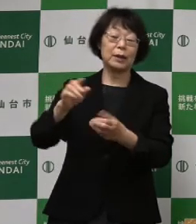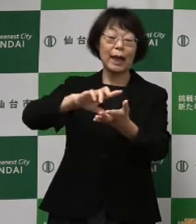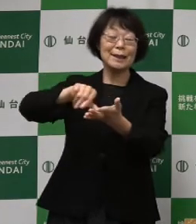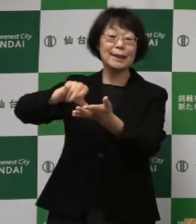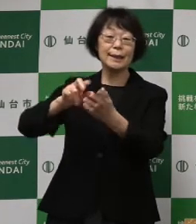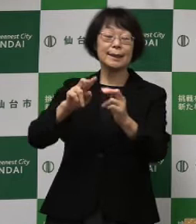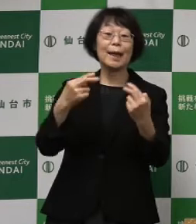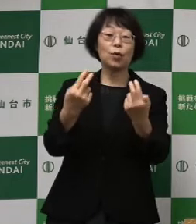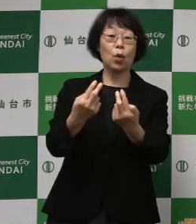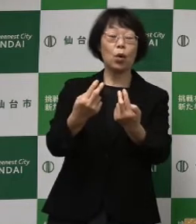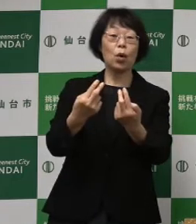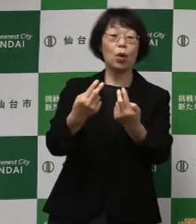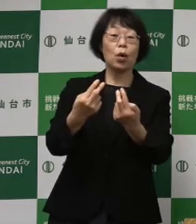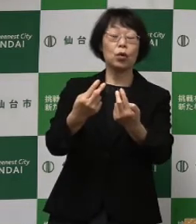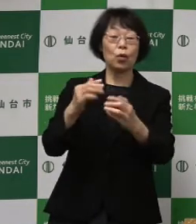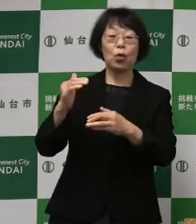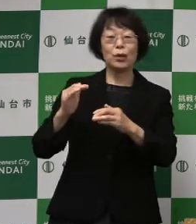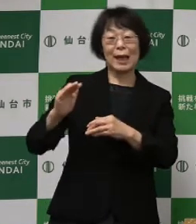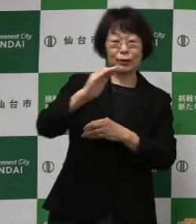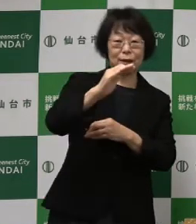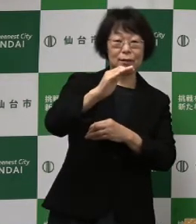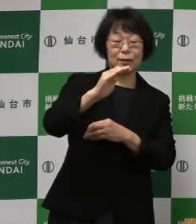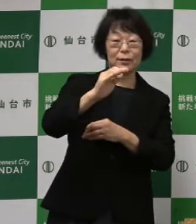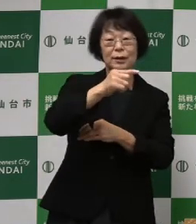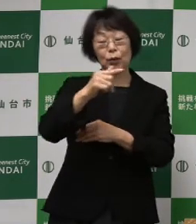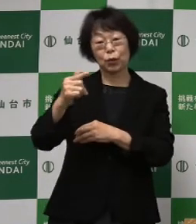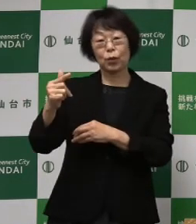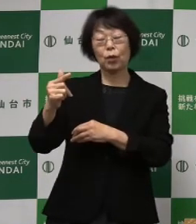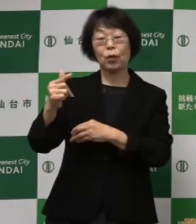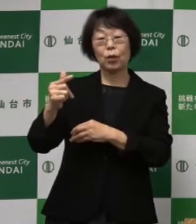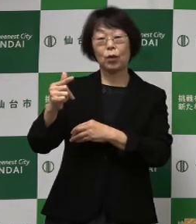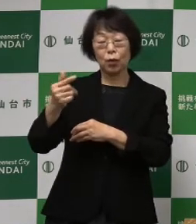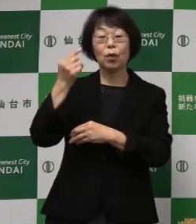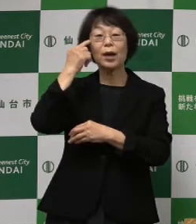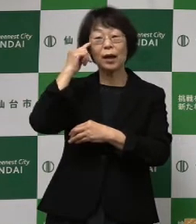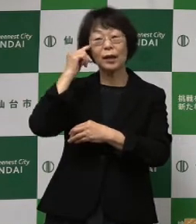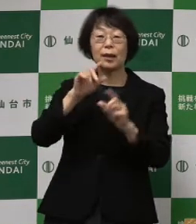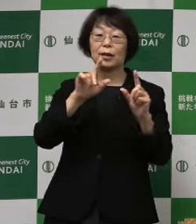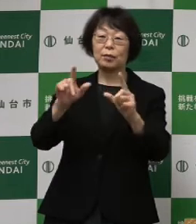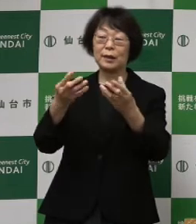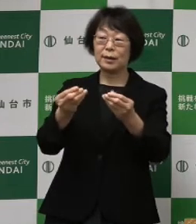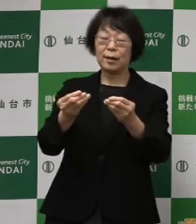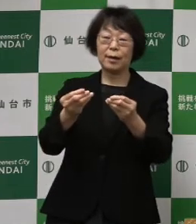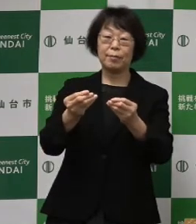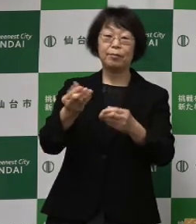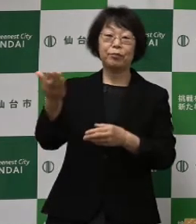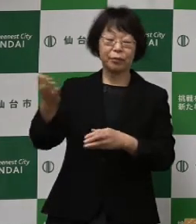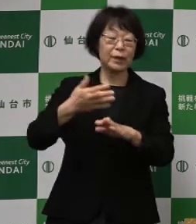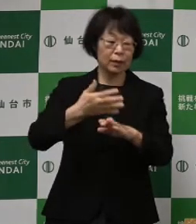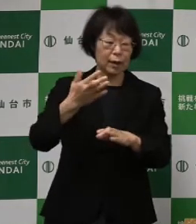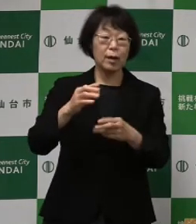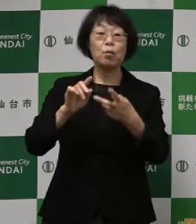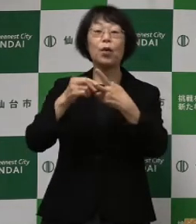党の躍進ですとか、そういったことを指して申し上げたところです。 分かりました。ありがとうございます。もう一